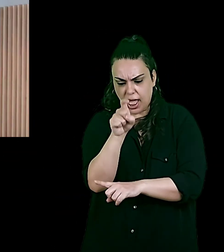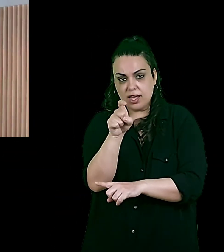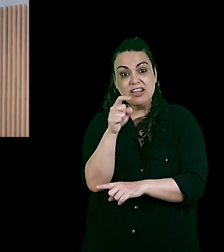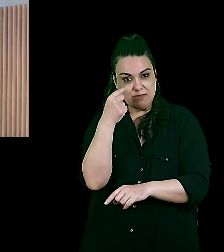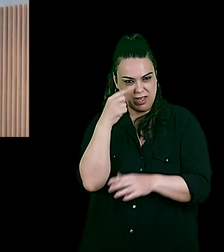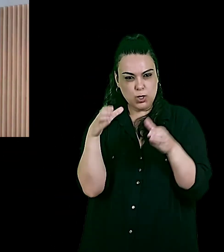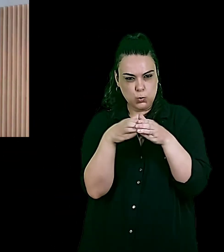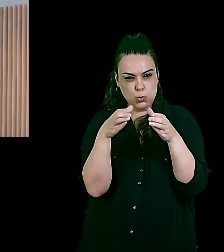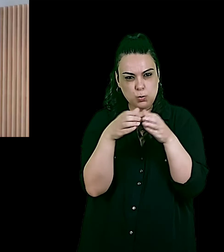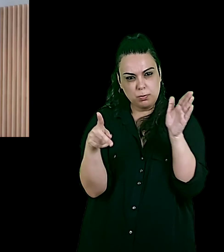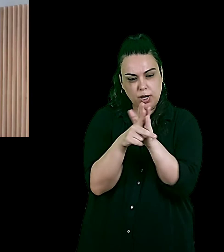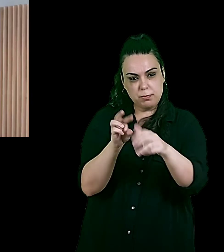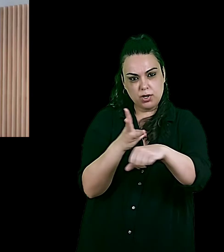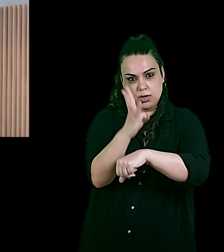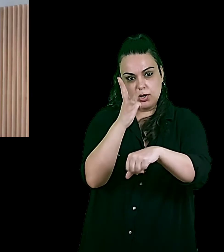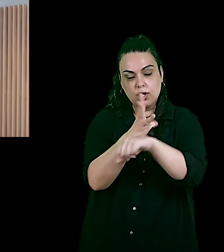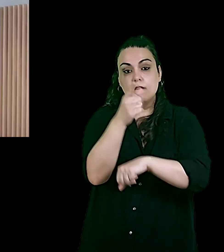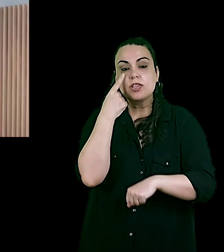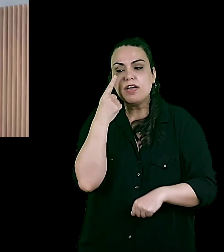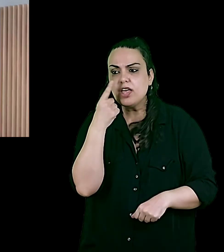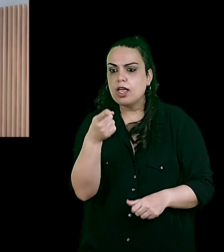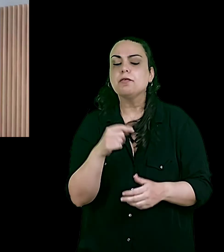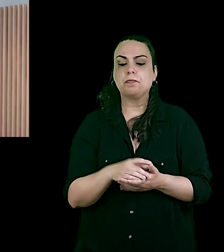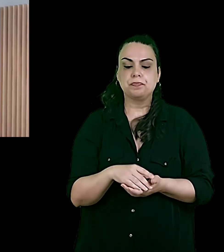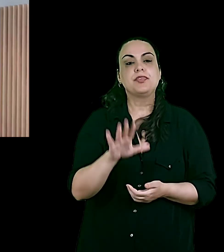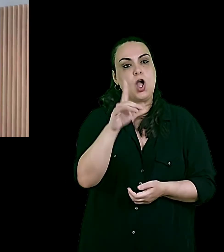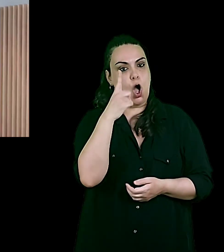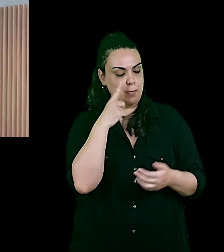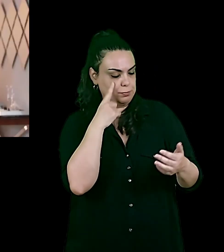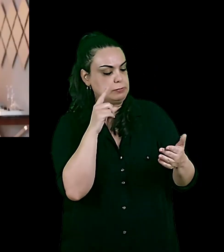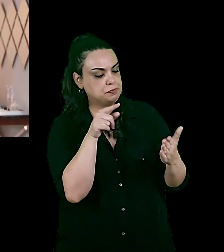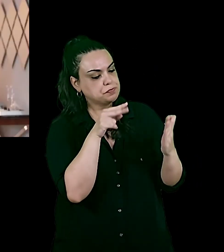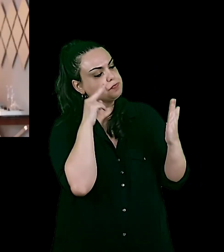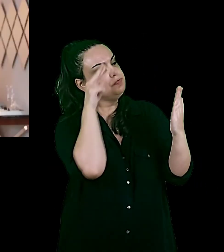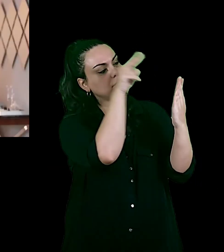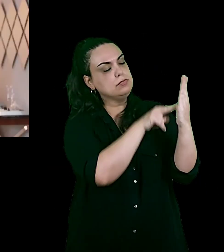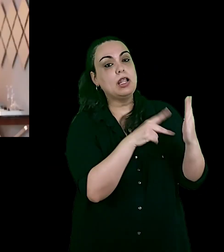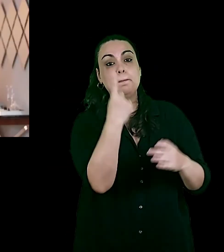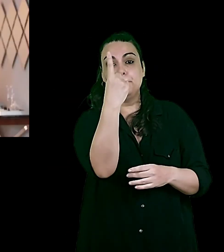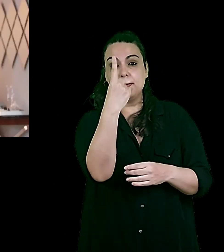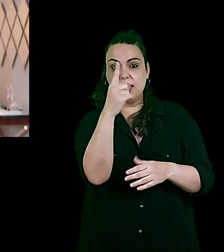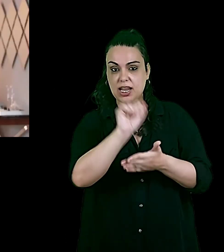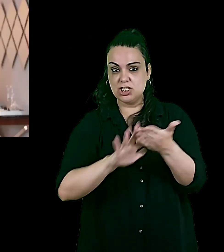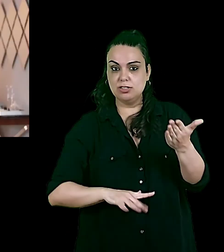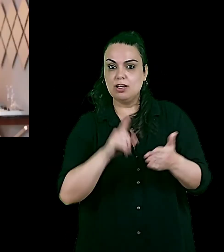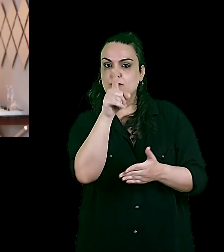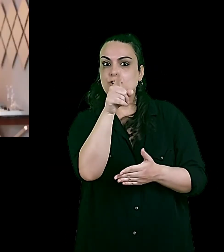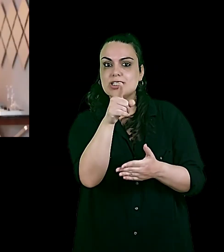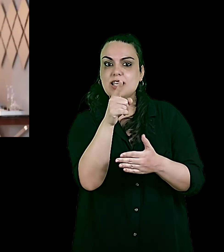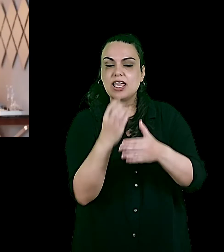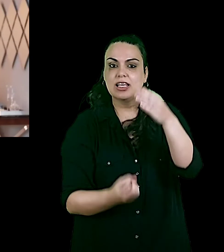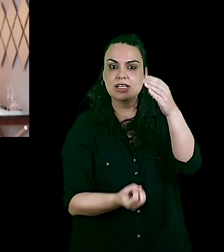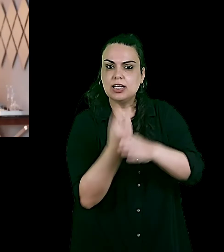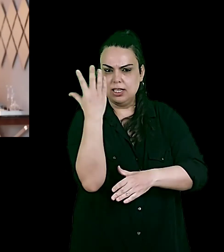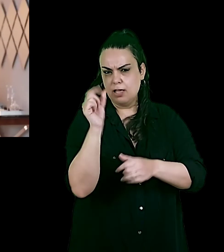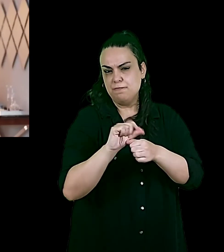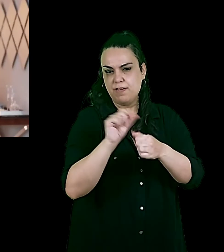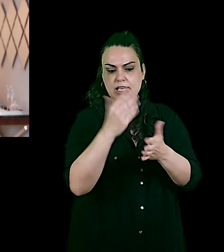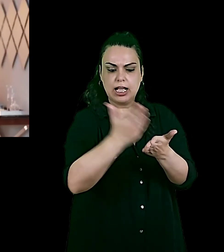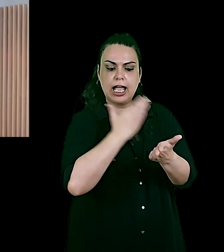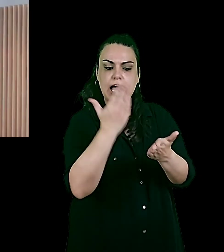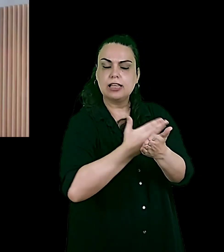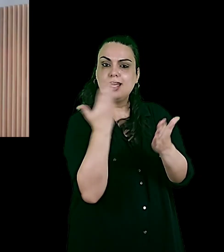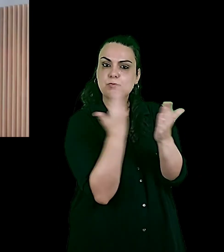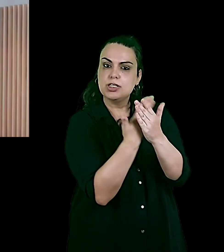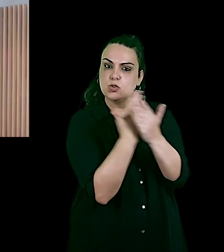link da verificação lá do grupo do Zap e aí você vai ver lá. Então vamos lá. A primeira lição é essa, você vai criar um caderno